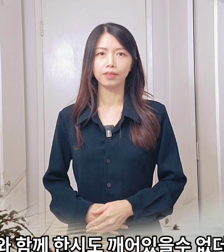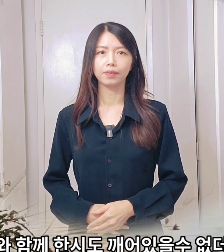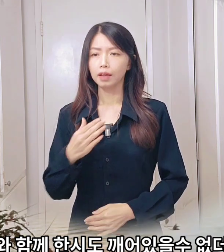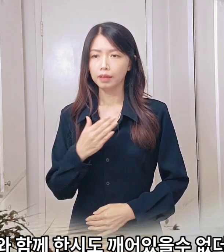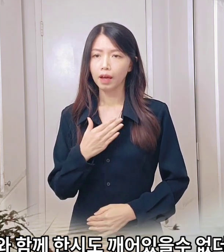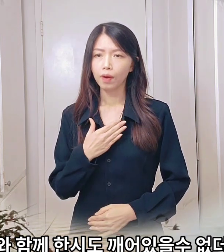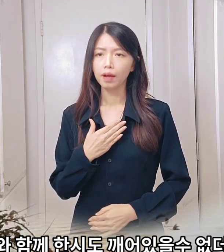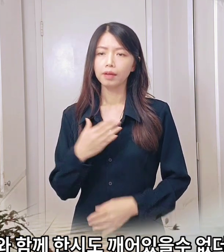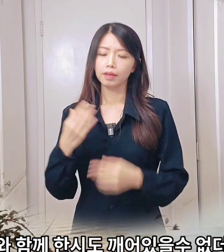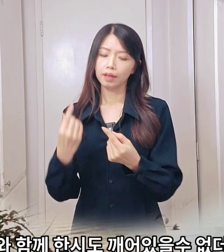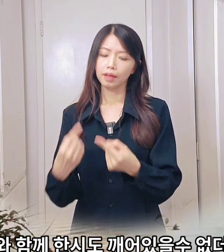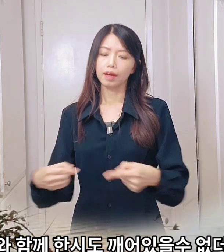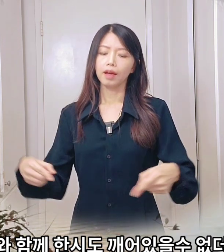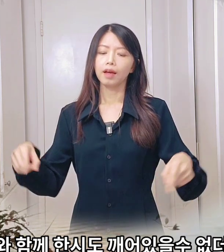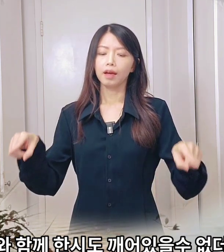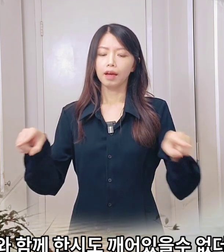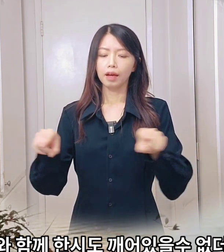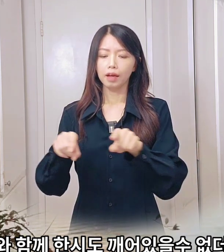같아요. 나와